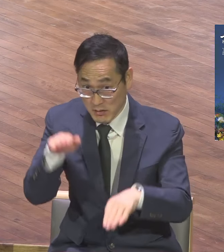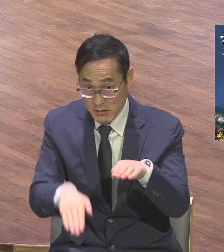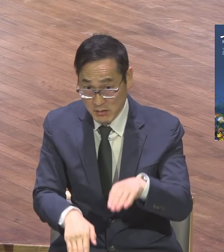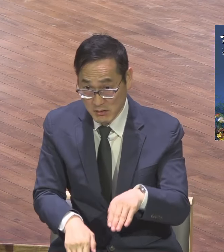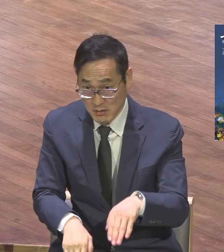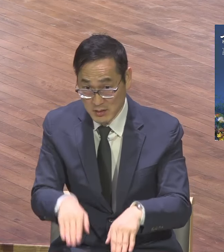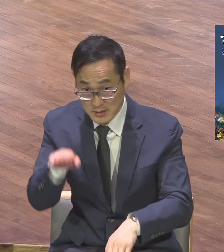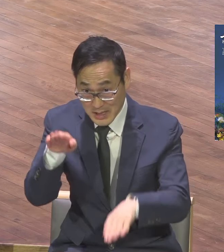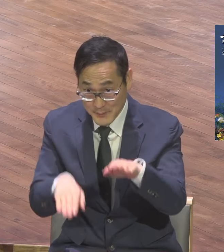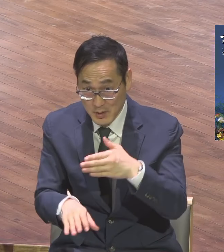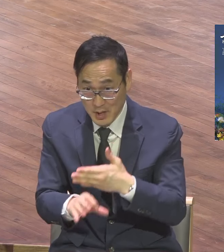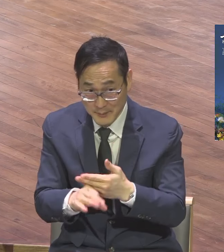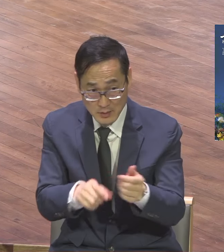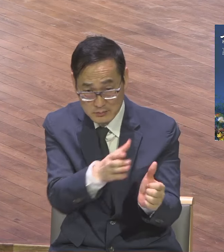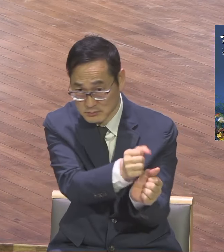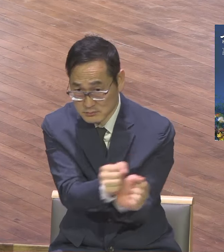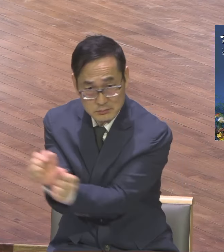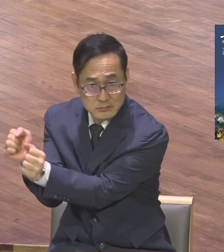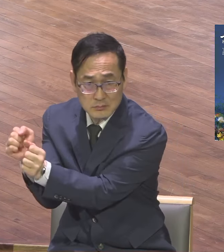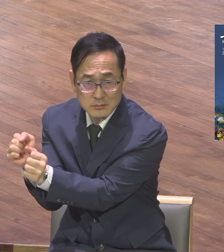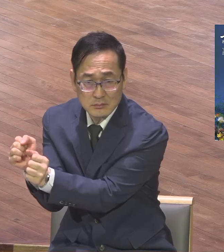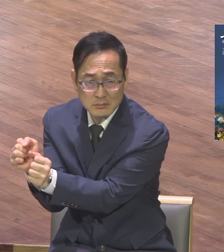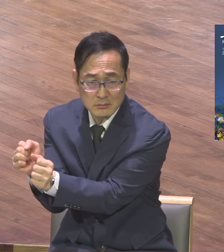바로 벌금 내야 돼. 바로 잡혀가.